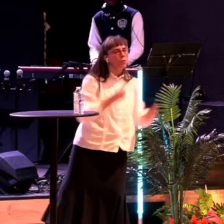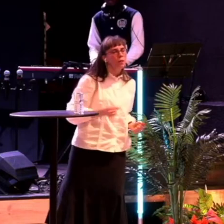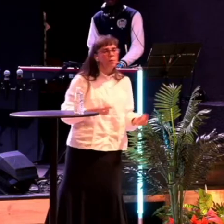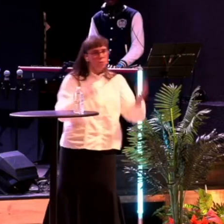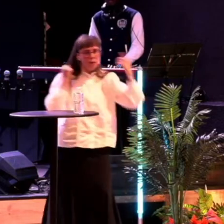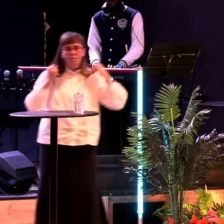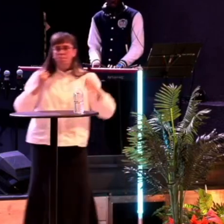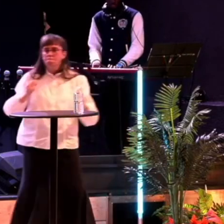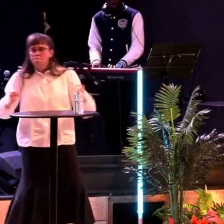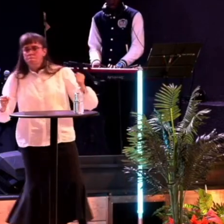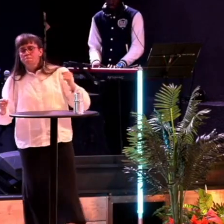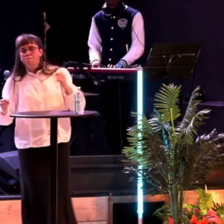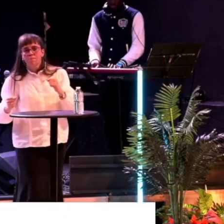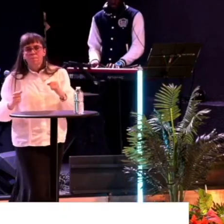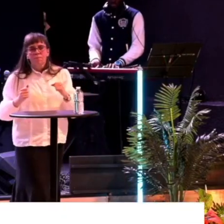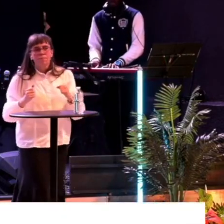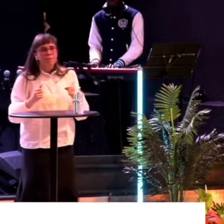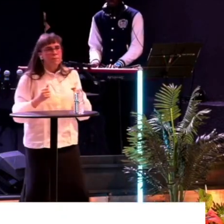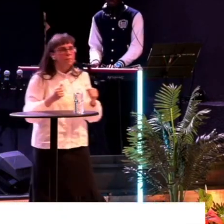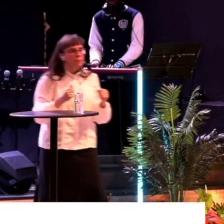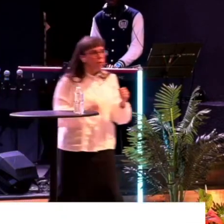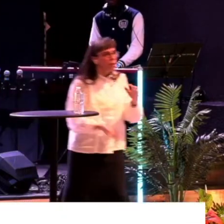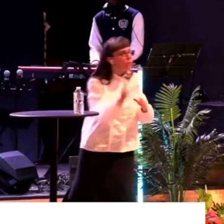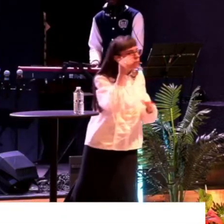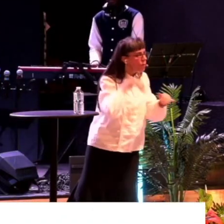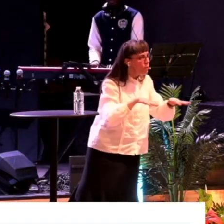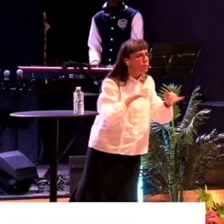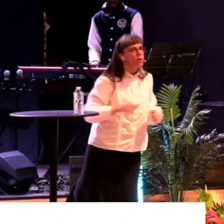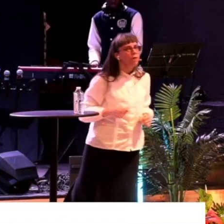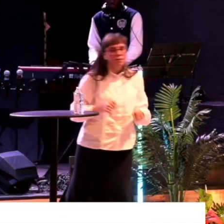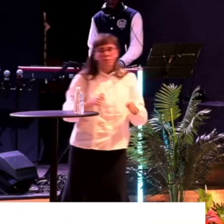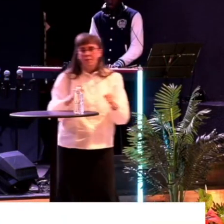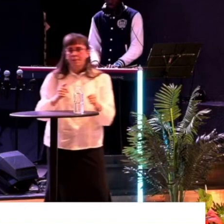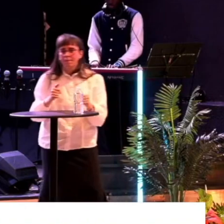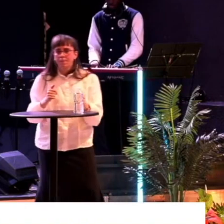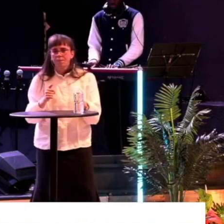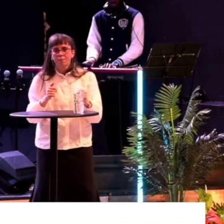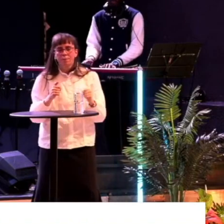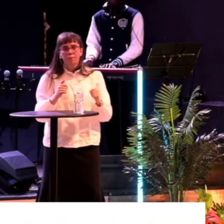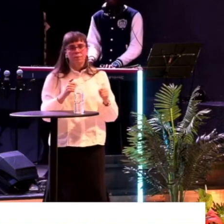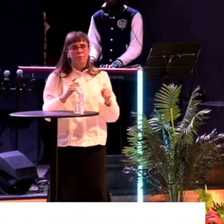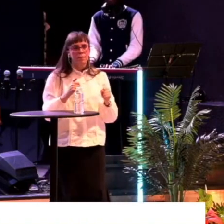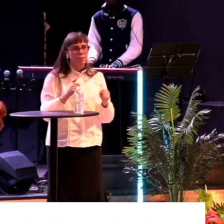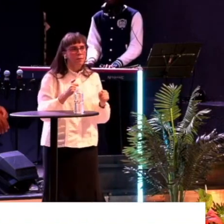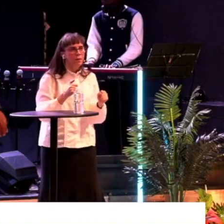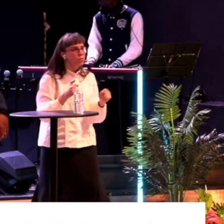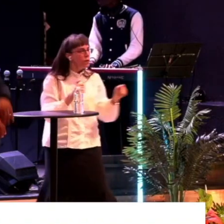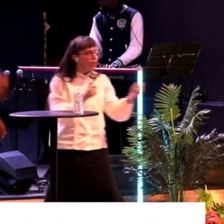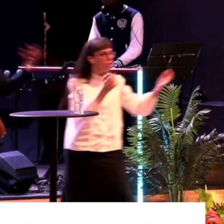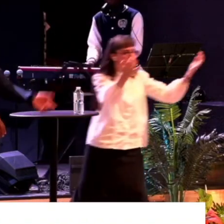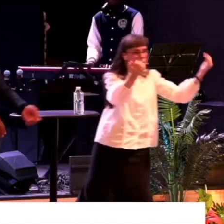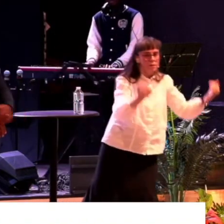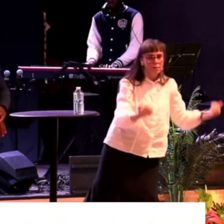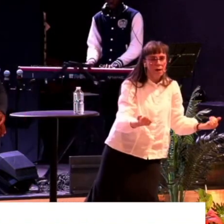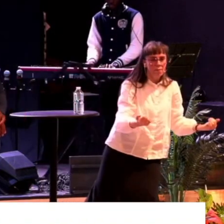up and went up to heaven? Il est monté depuis le mont des Oliviers. He went up from the mountain of Olives. Et deux anges arrivent et regardent les apôtres